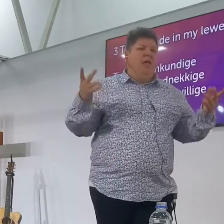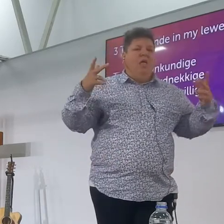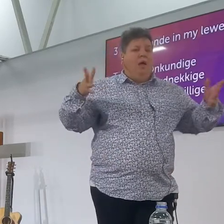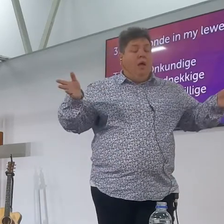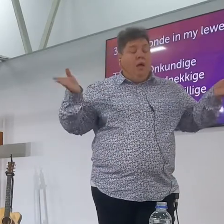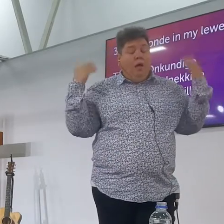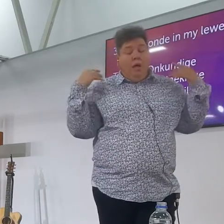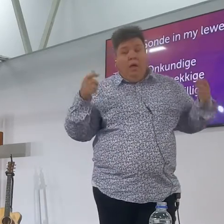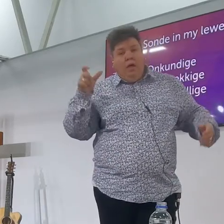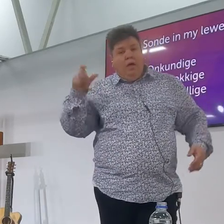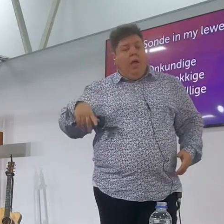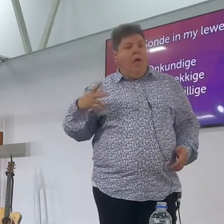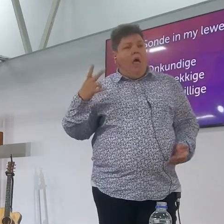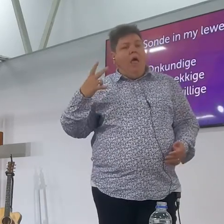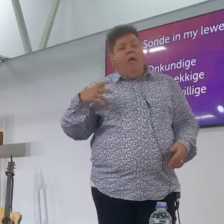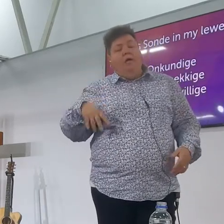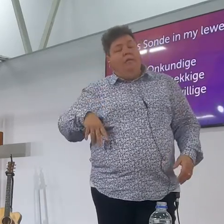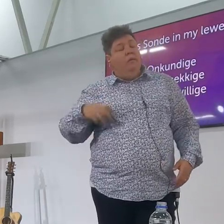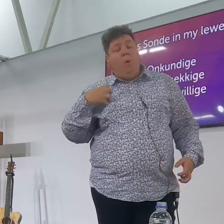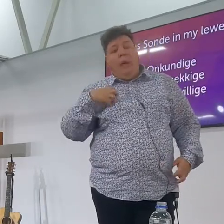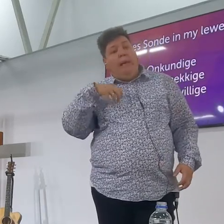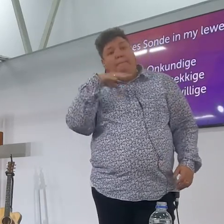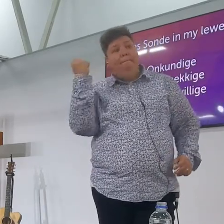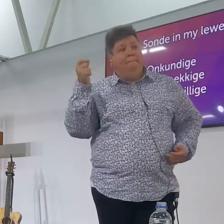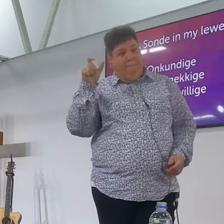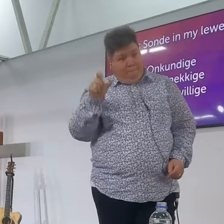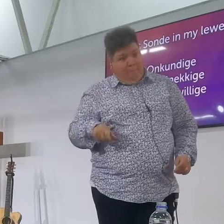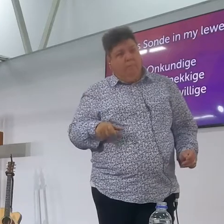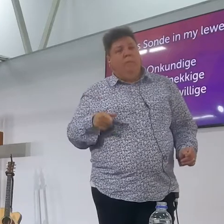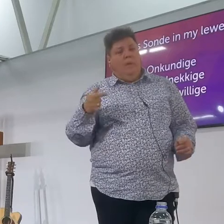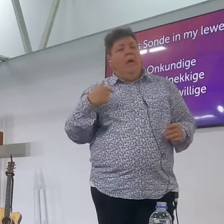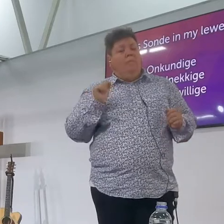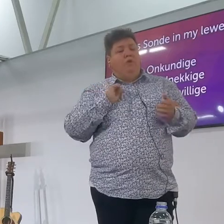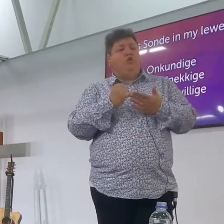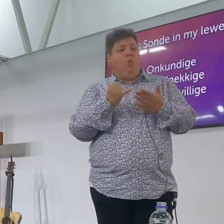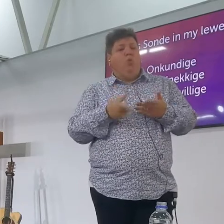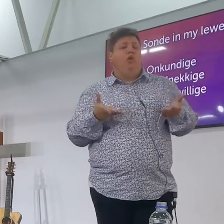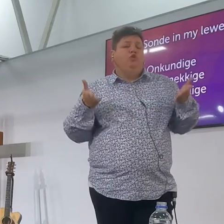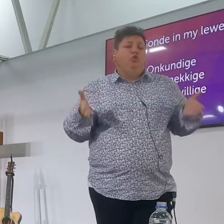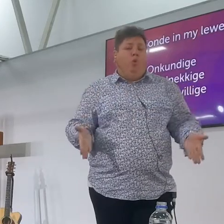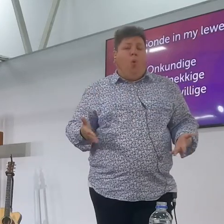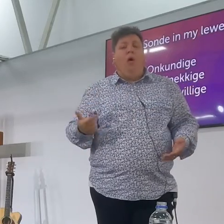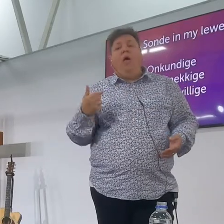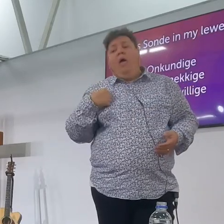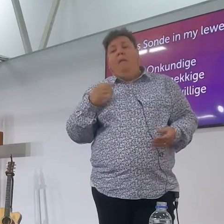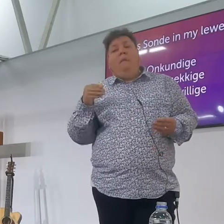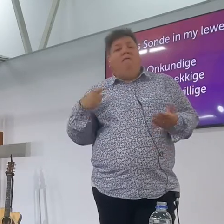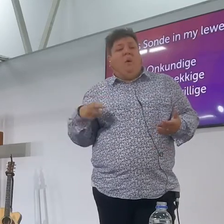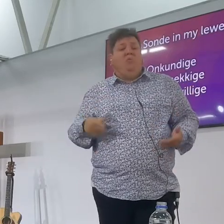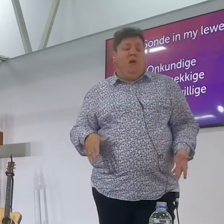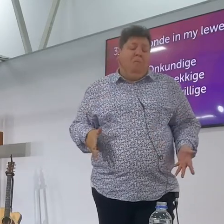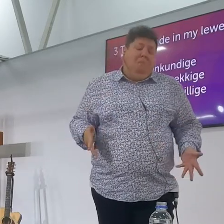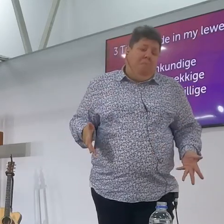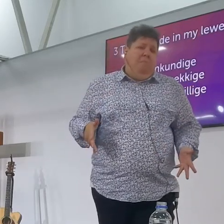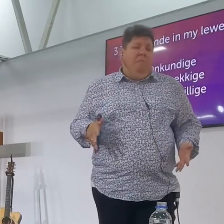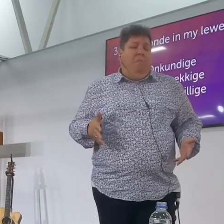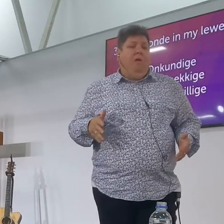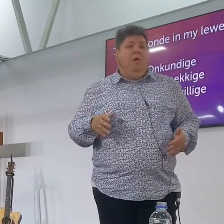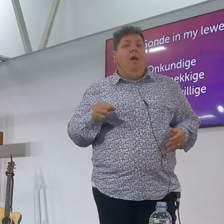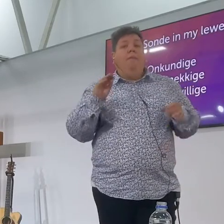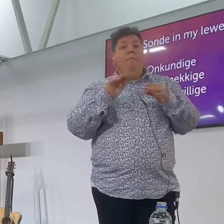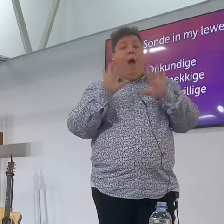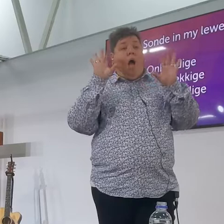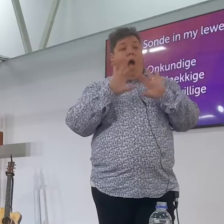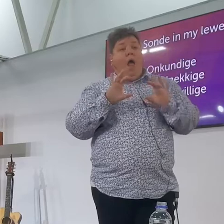omgee wat die Here dink nie. Hierdie ding is nou my sonde en ek het nou getrou met hierdie sonde en dis nou maar wie ek is. En daai bedroef die Heilige